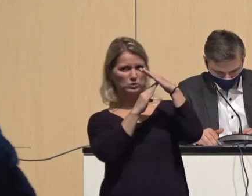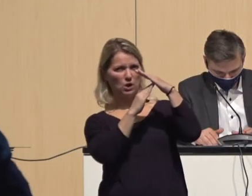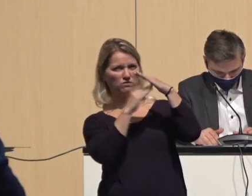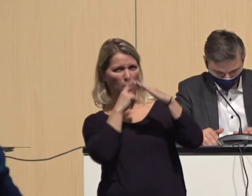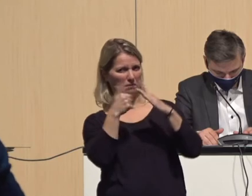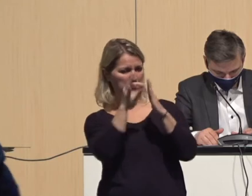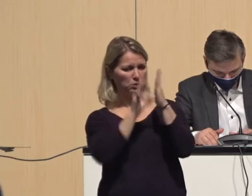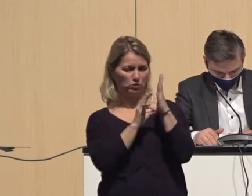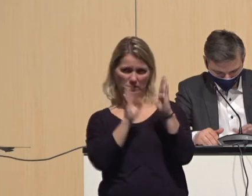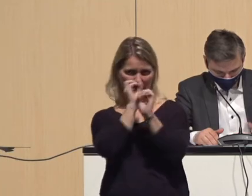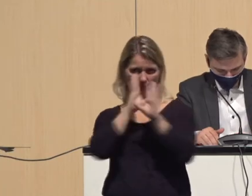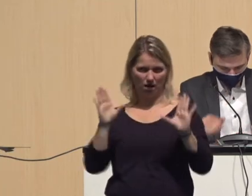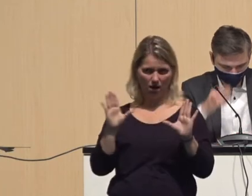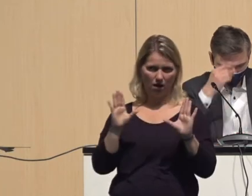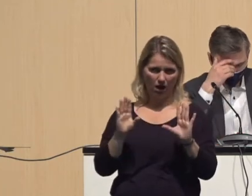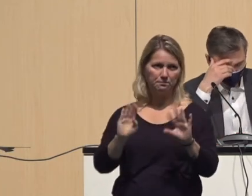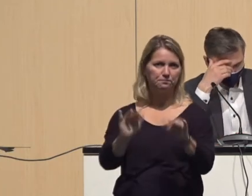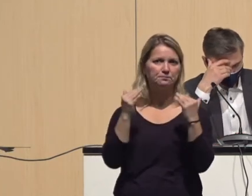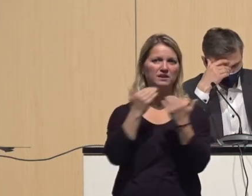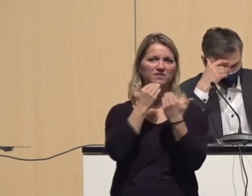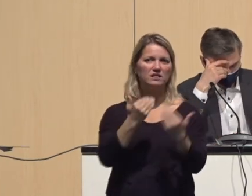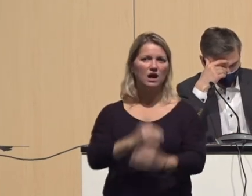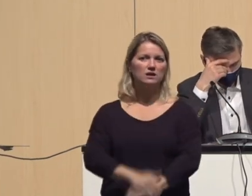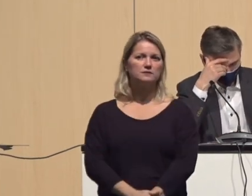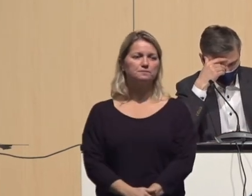klären. Vielen Dank für die Aufmerksamkeit.